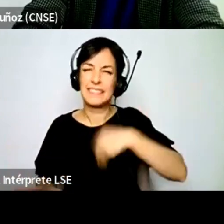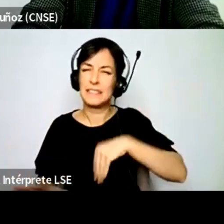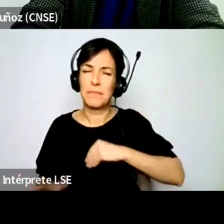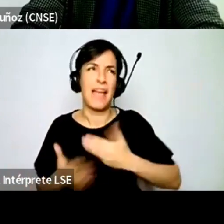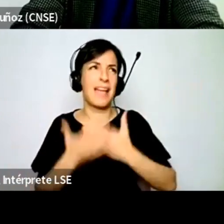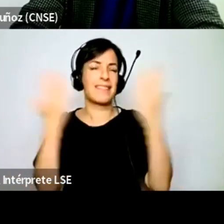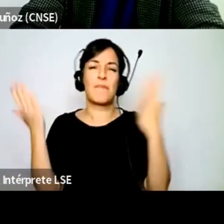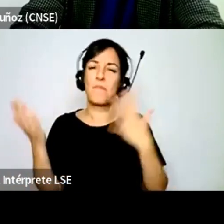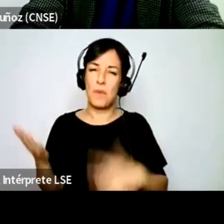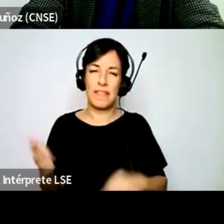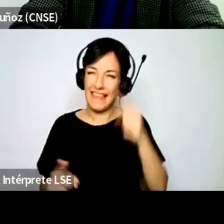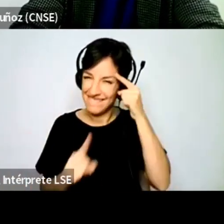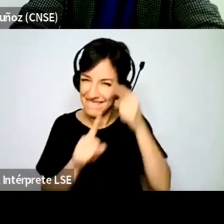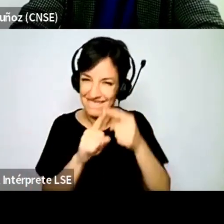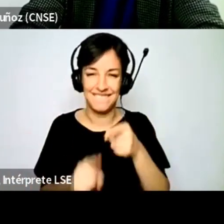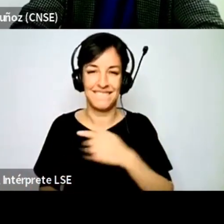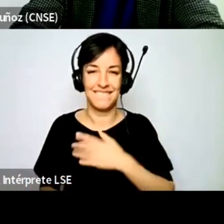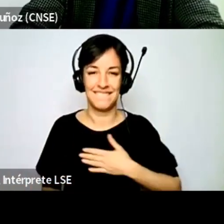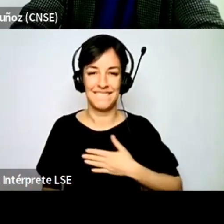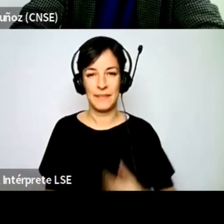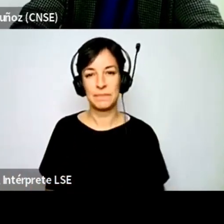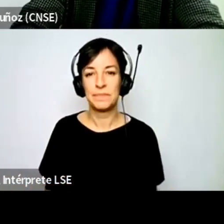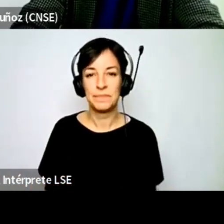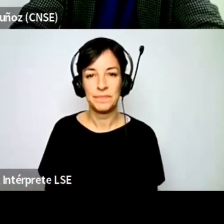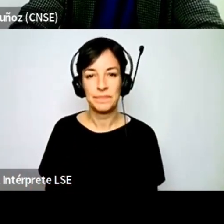España. Esa es la idea.